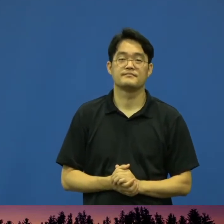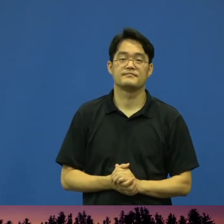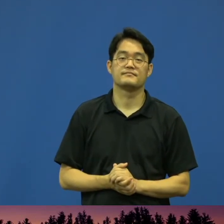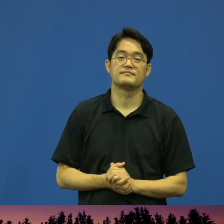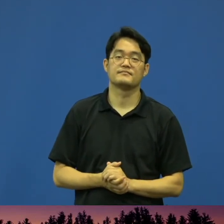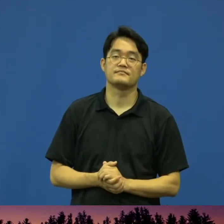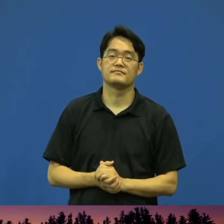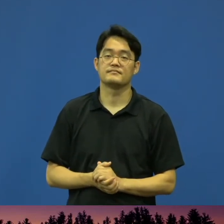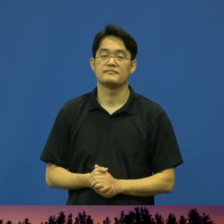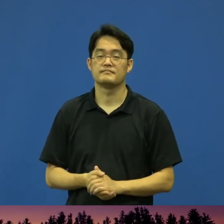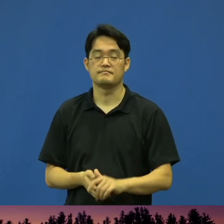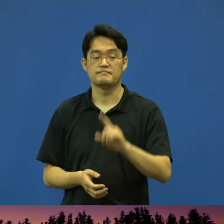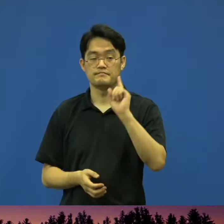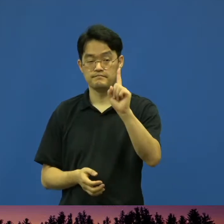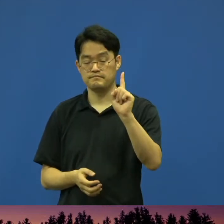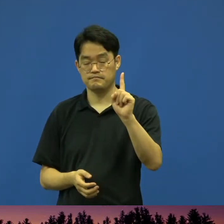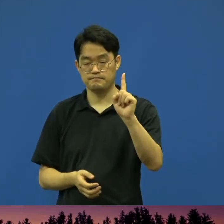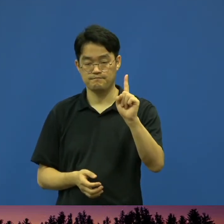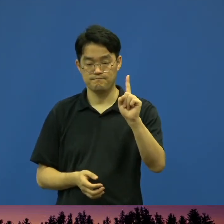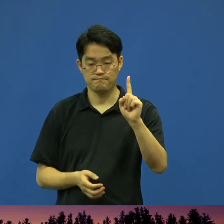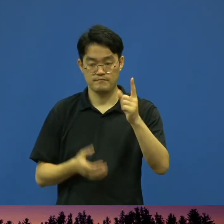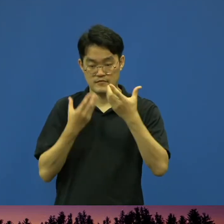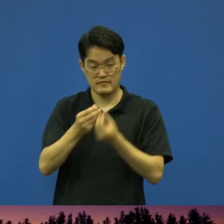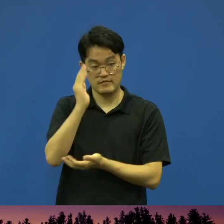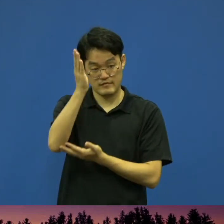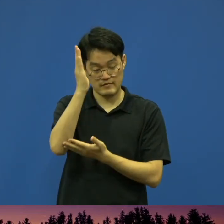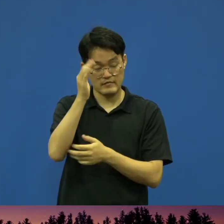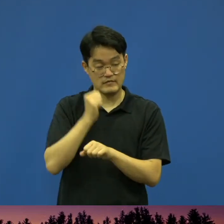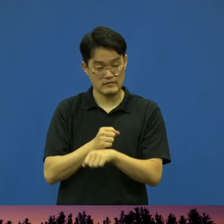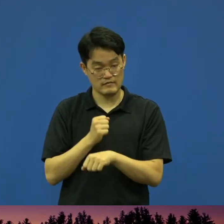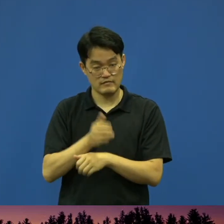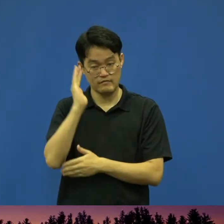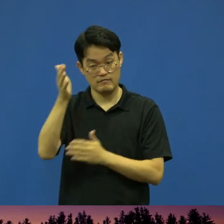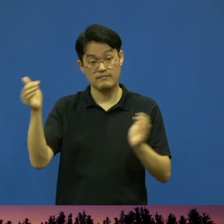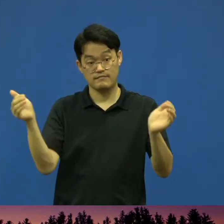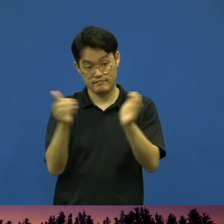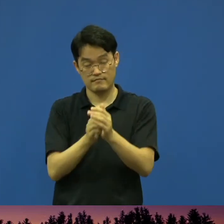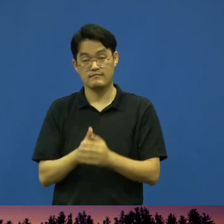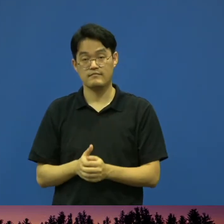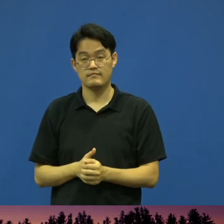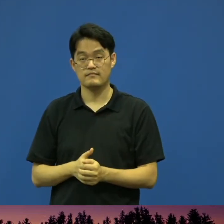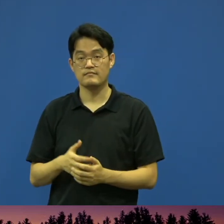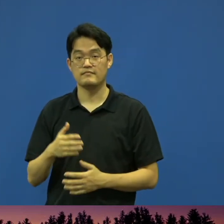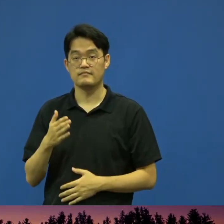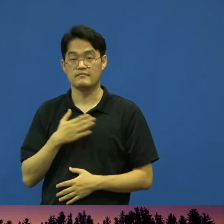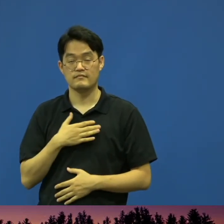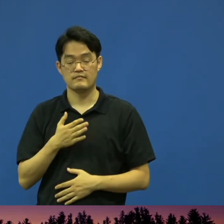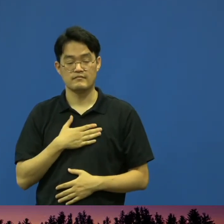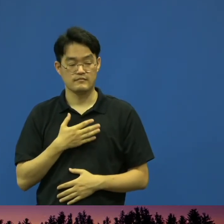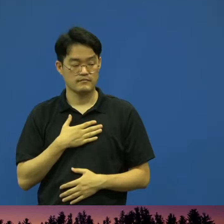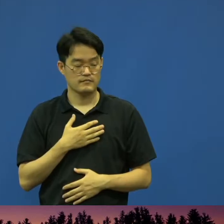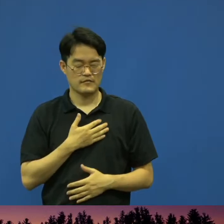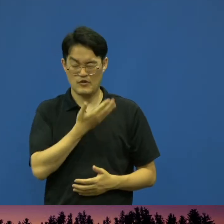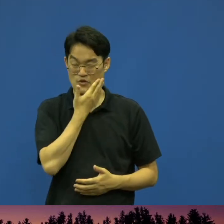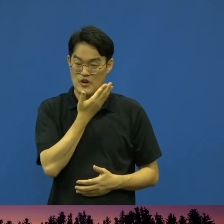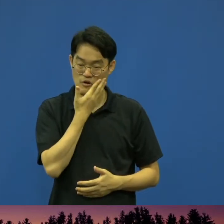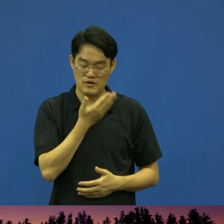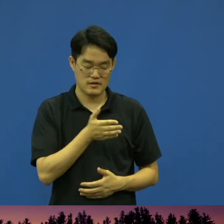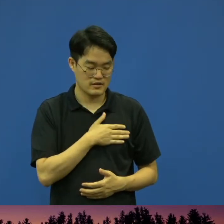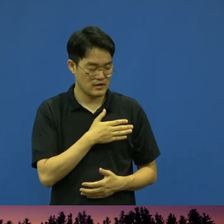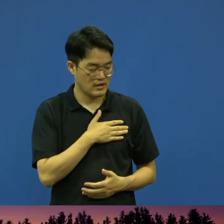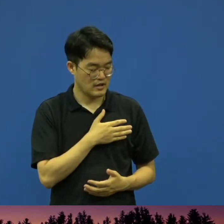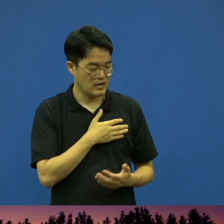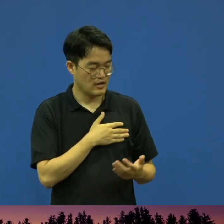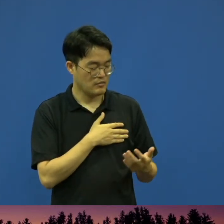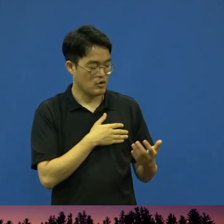한 이야기를 하고 설교를 마무리할까 합니다. 저에게는 참 귀여웠던, 예뻤던 이종 사촌이 있습니다.